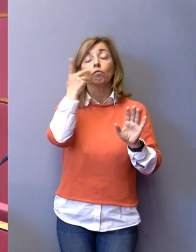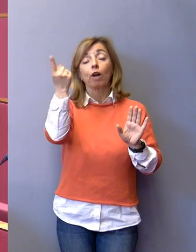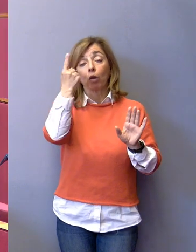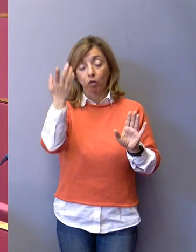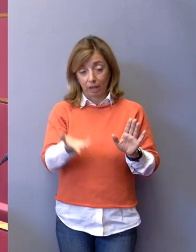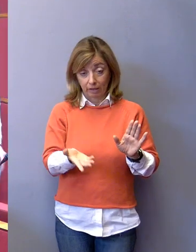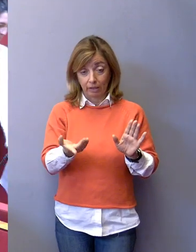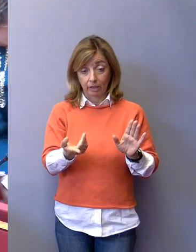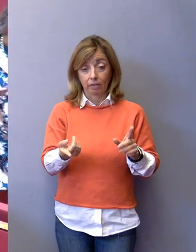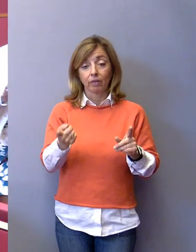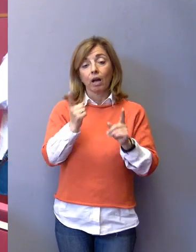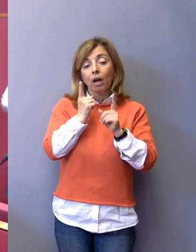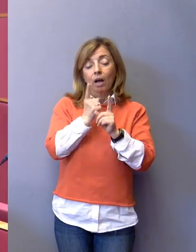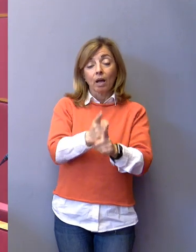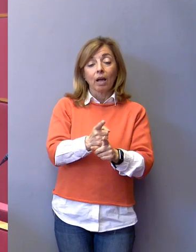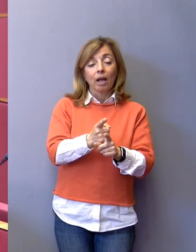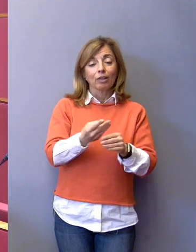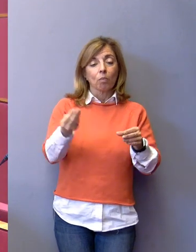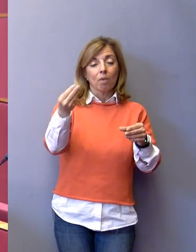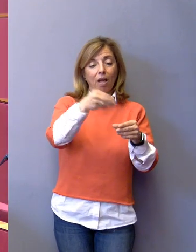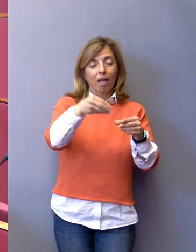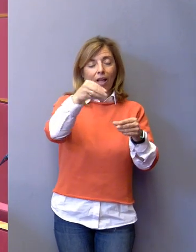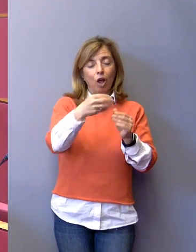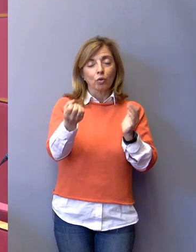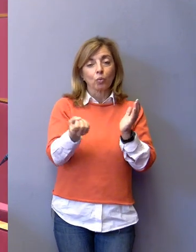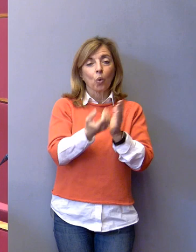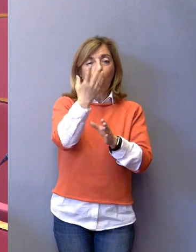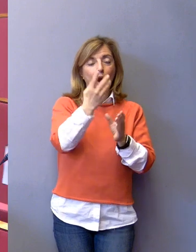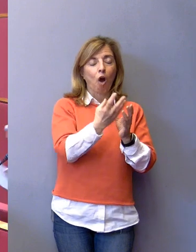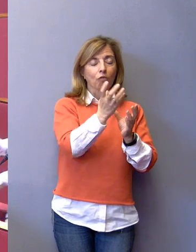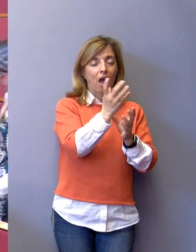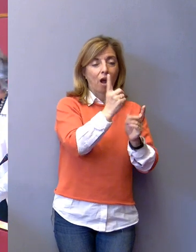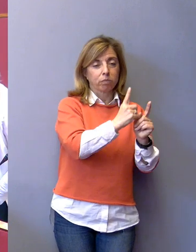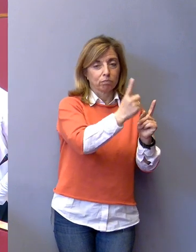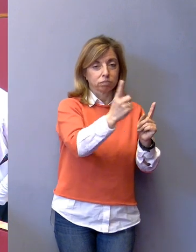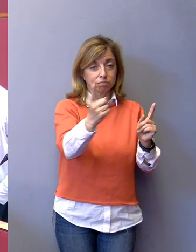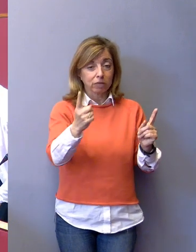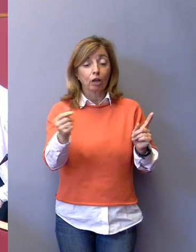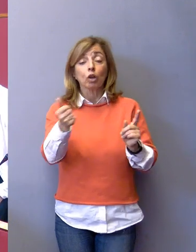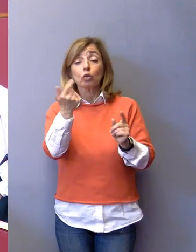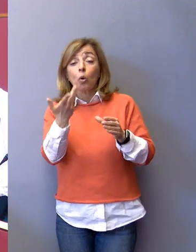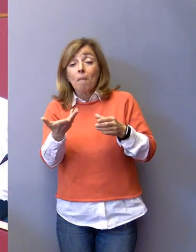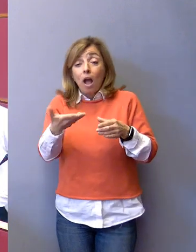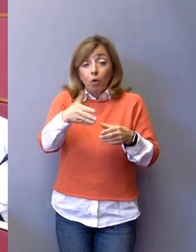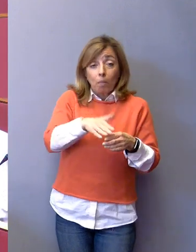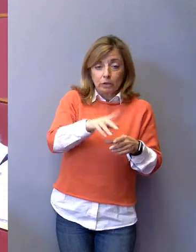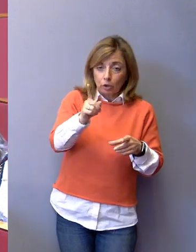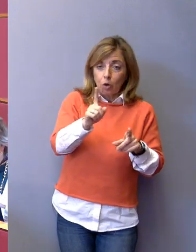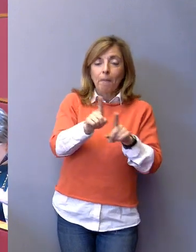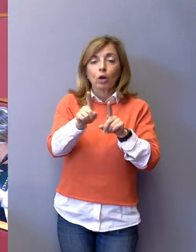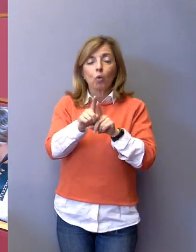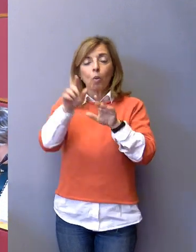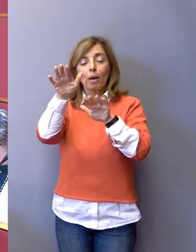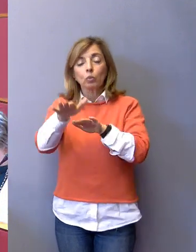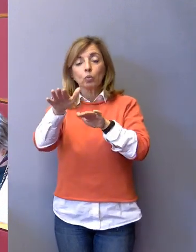rispetto alla piantumazione di nuovo verde e non solo come misure compensative ma tutela di nuovo consumo di